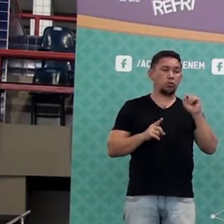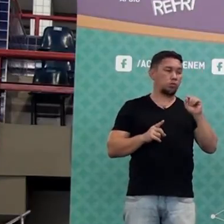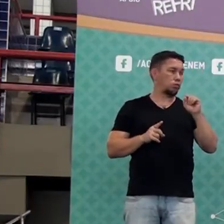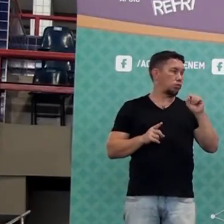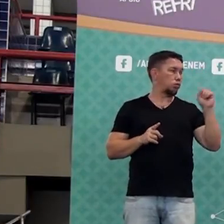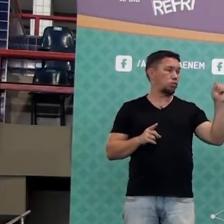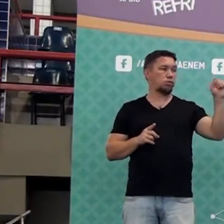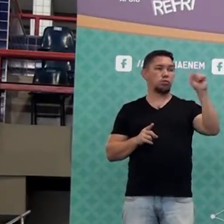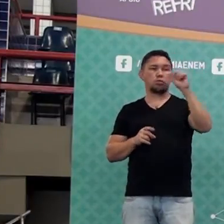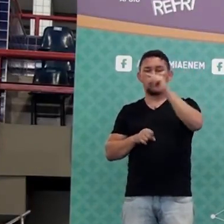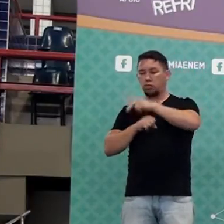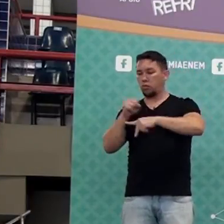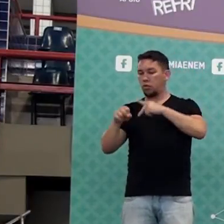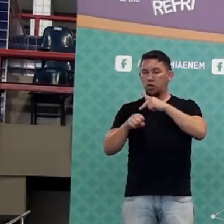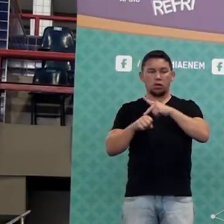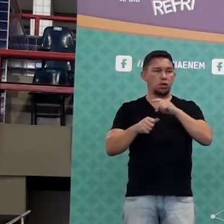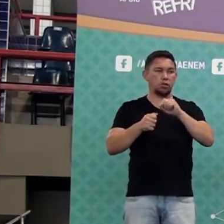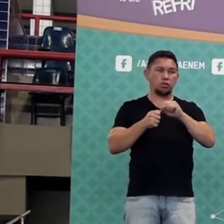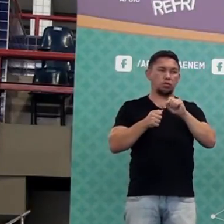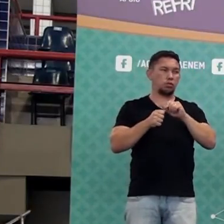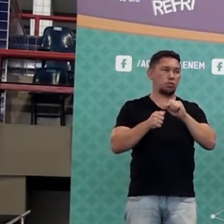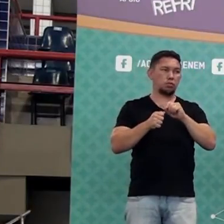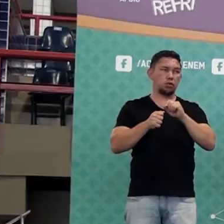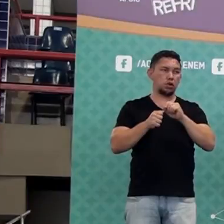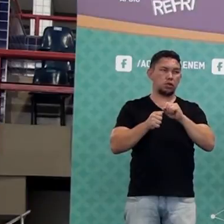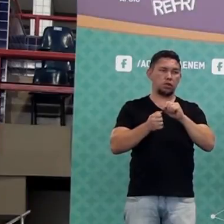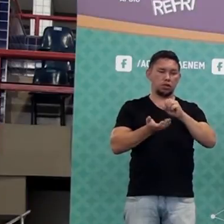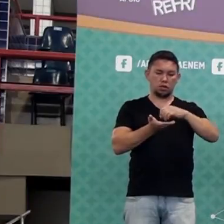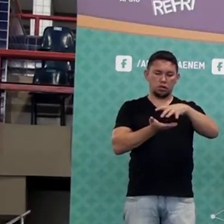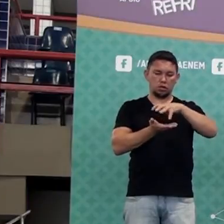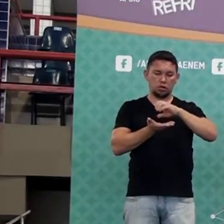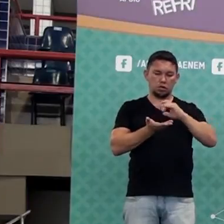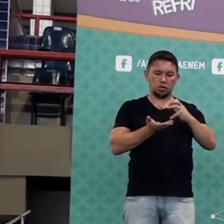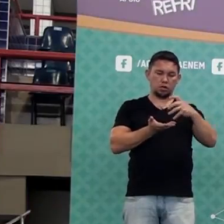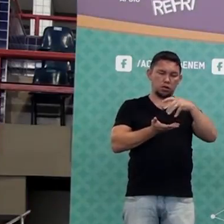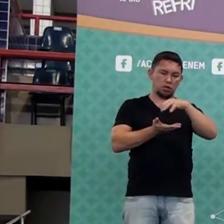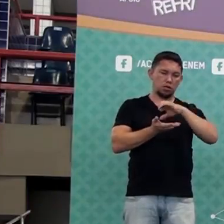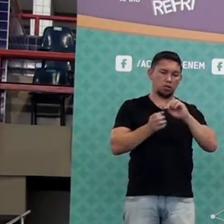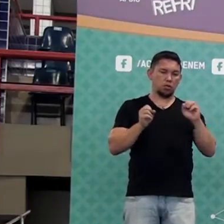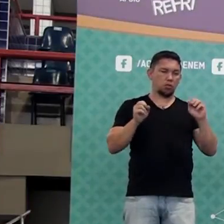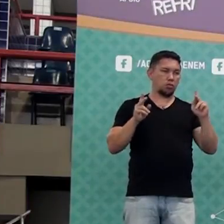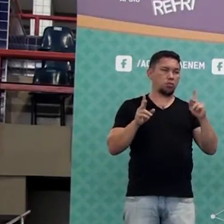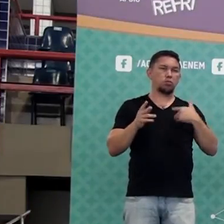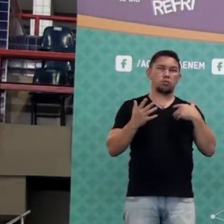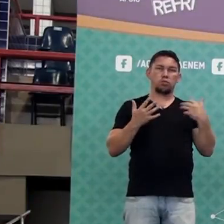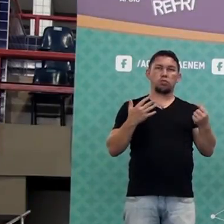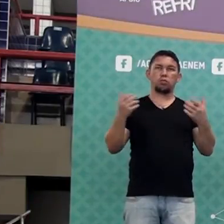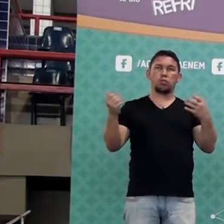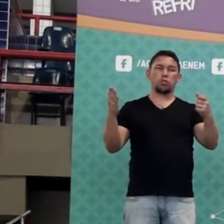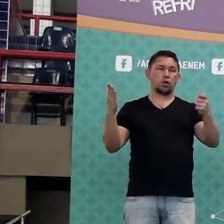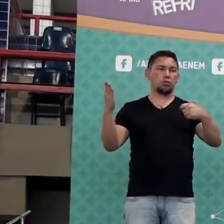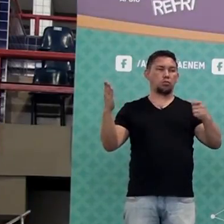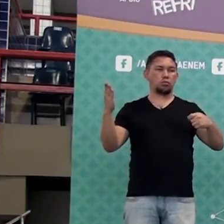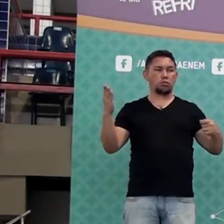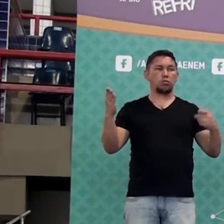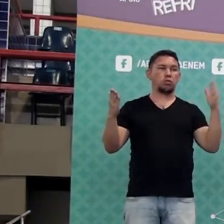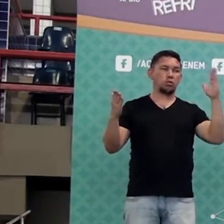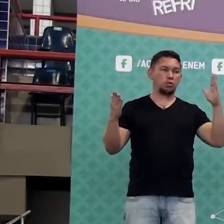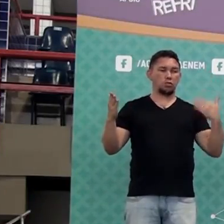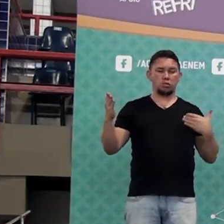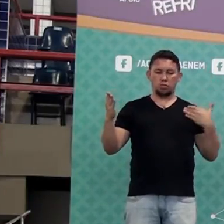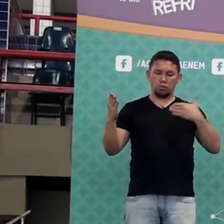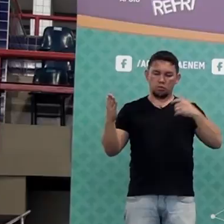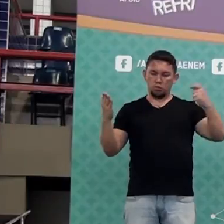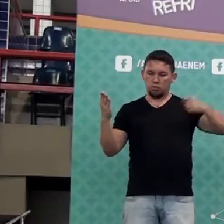os demais países não podiam produzir armas nucleares. Beleza, quase todo mundo assinou esse acordo, o Brasil,